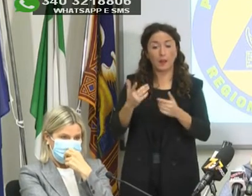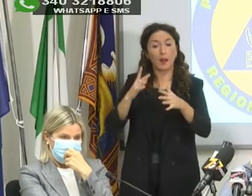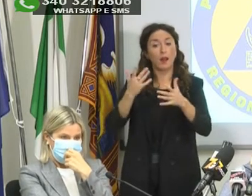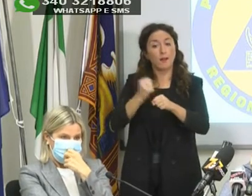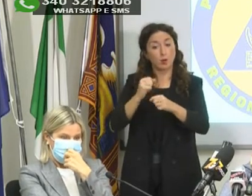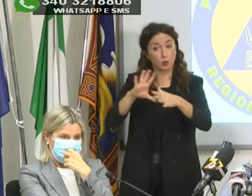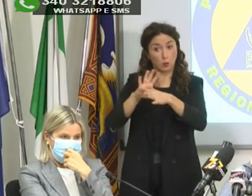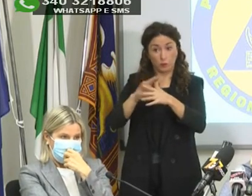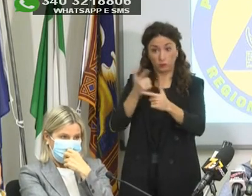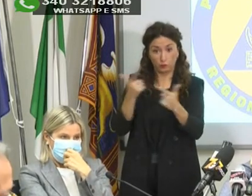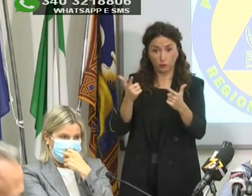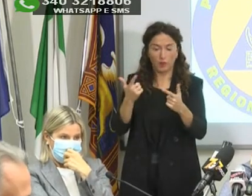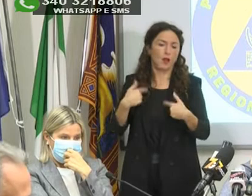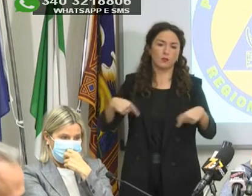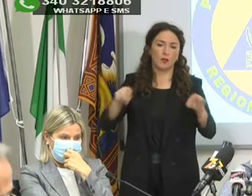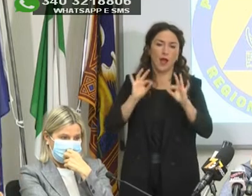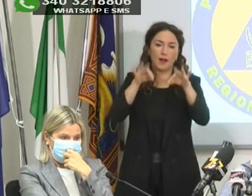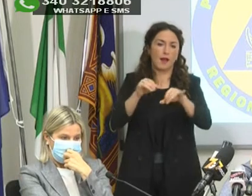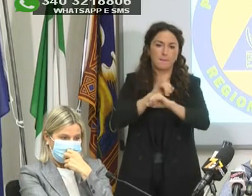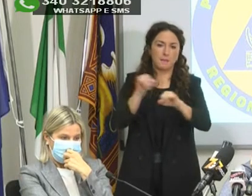squadra tutti assieme non ne veniamo fuori.